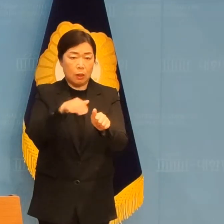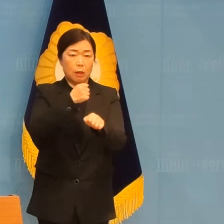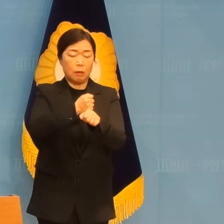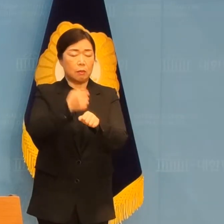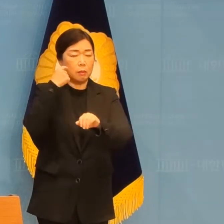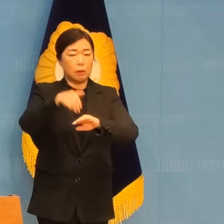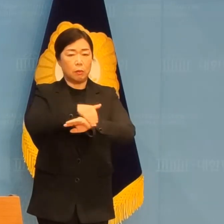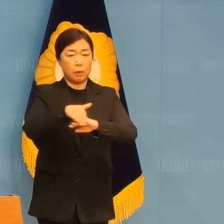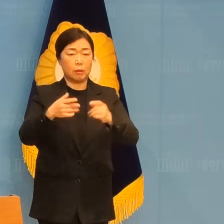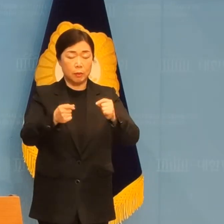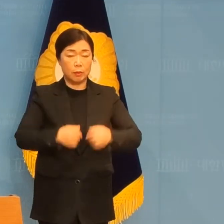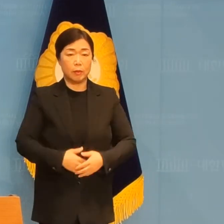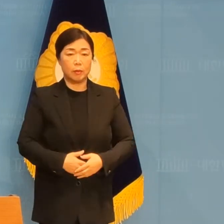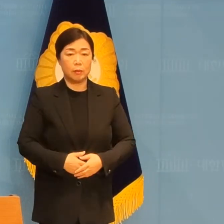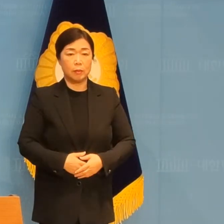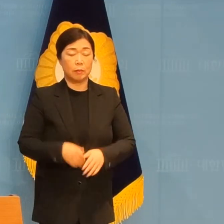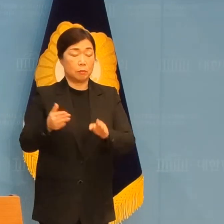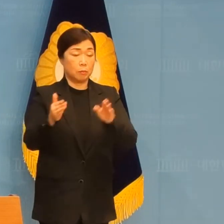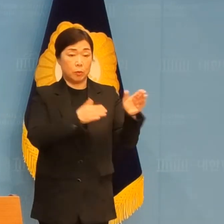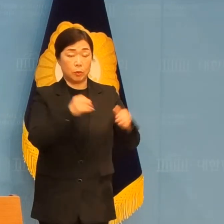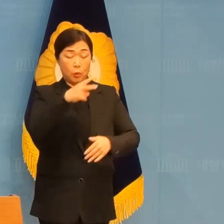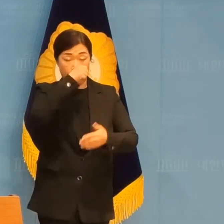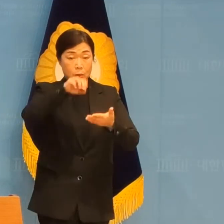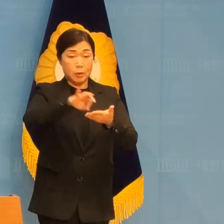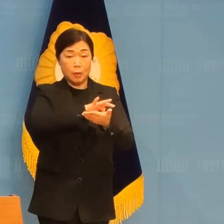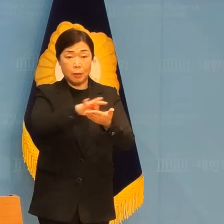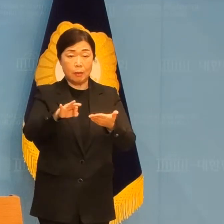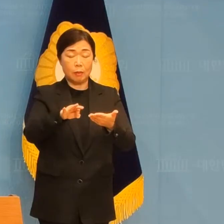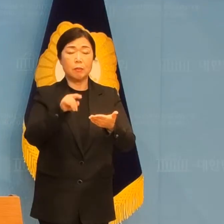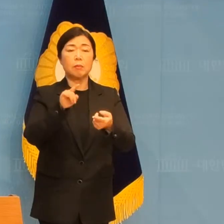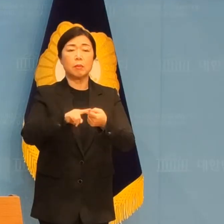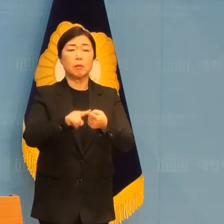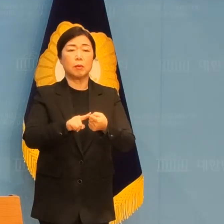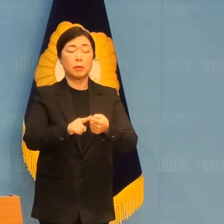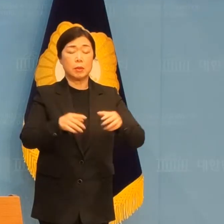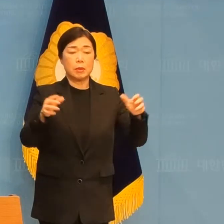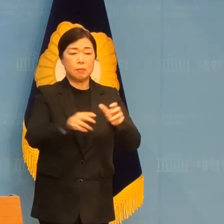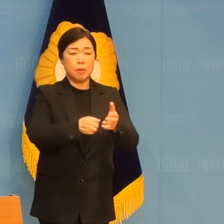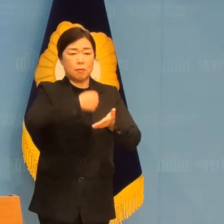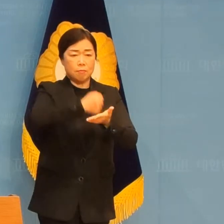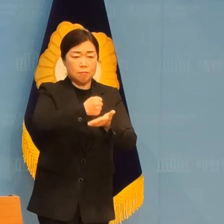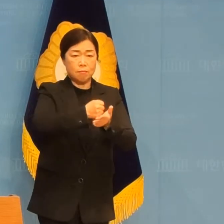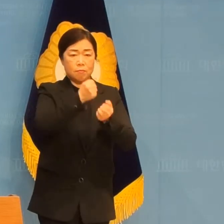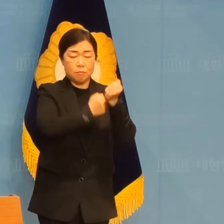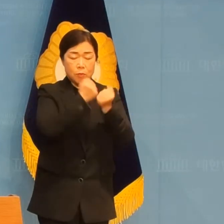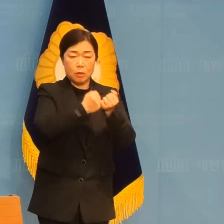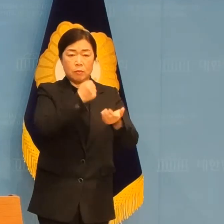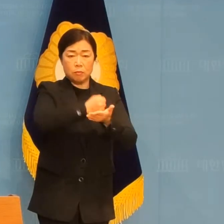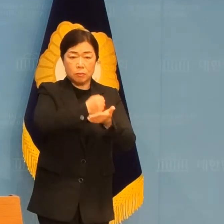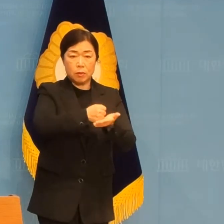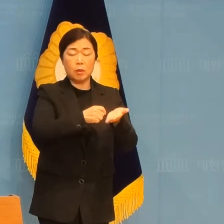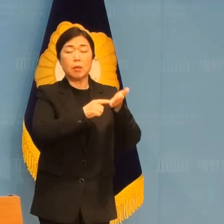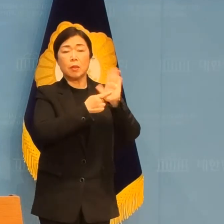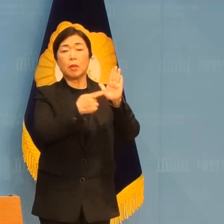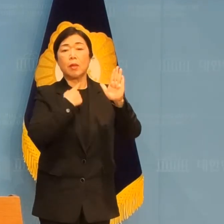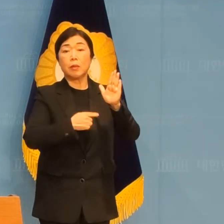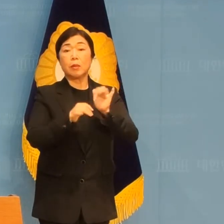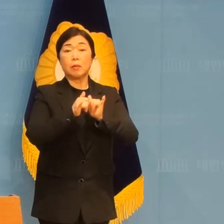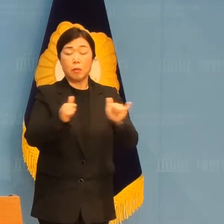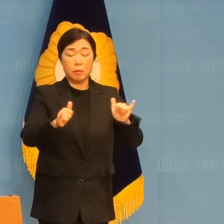예산 보복까지 등장했습니다. 집단 성명에 참여한 검사장이 있는 검찰청